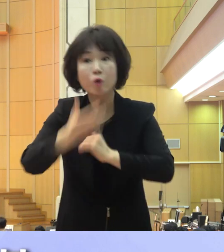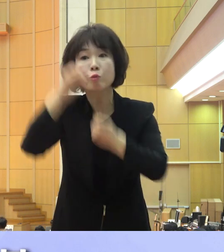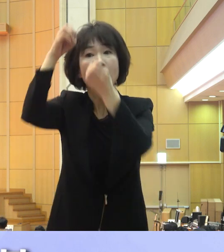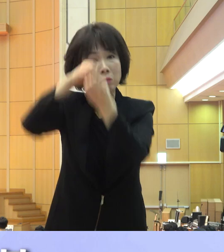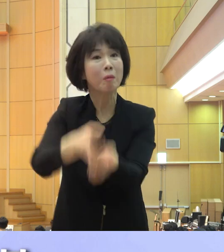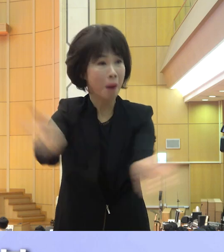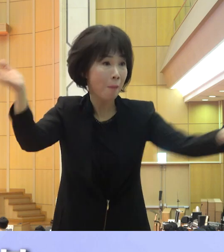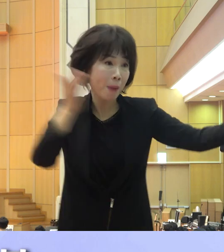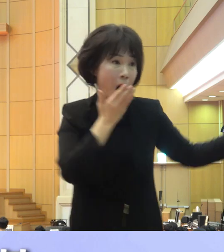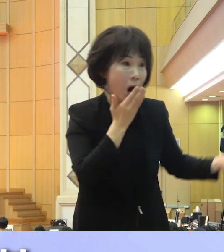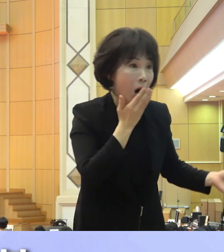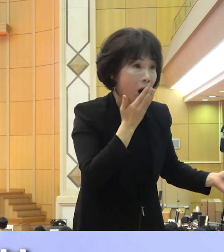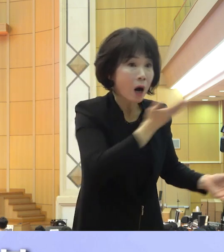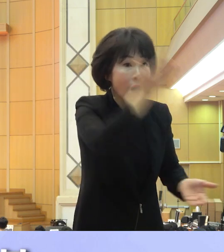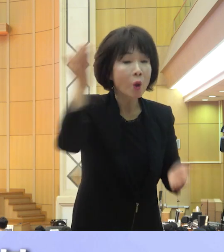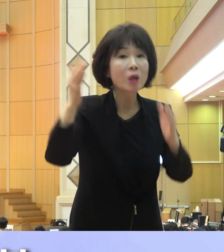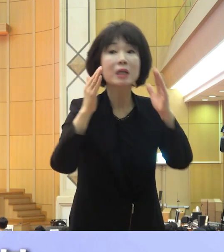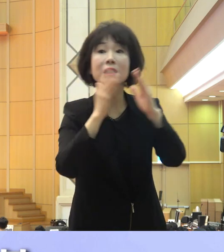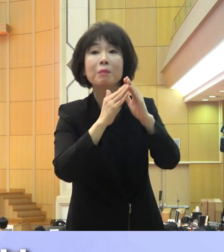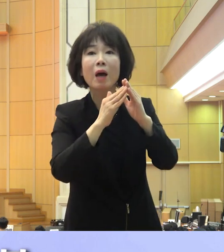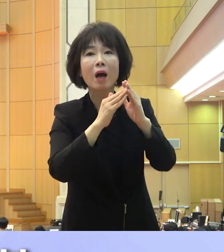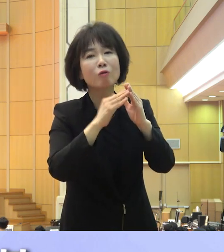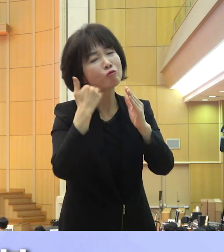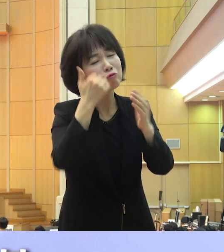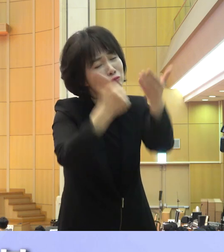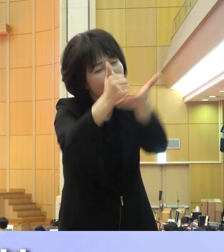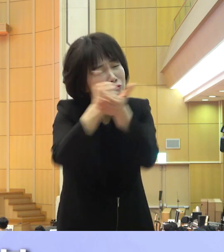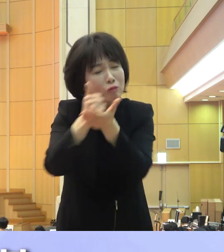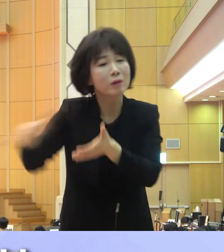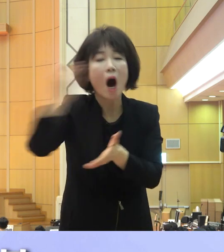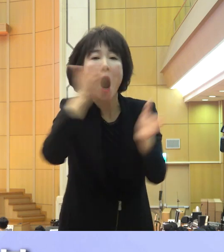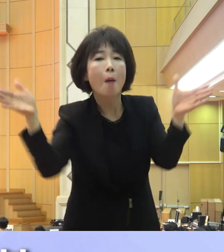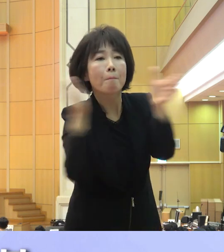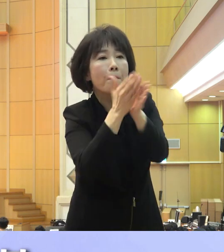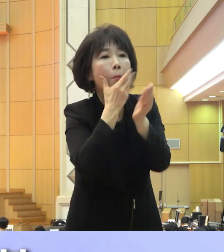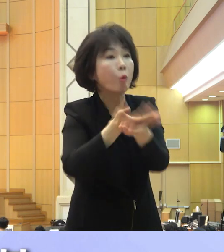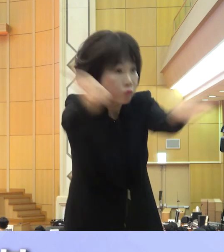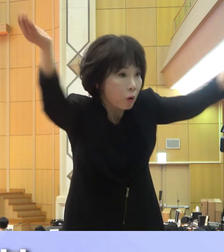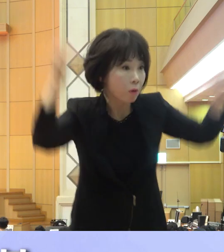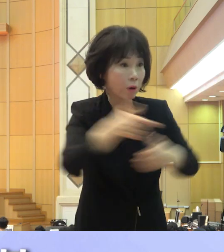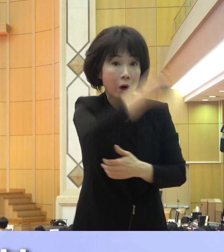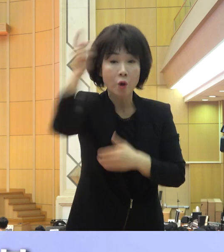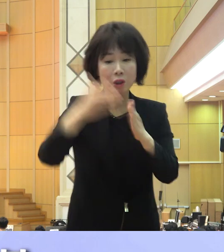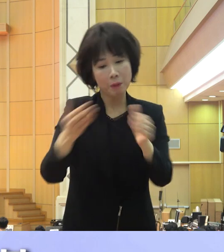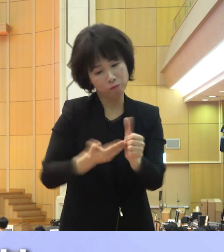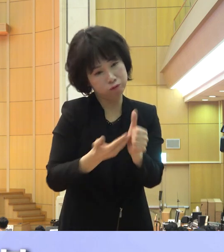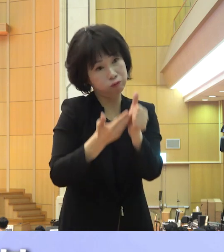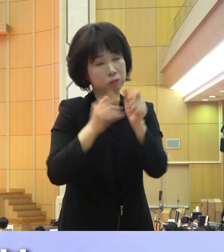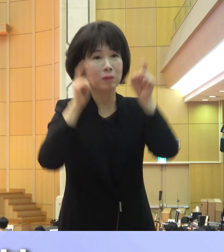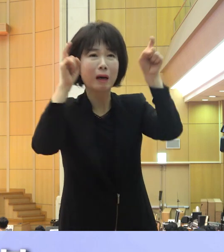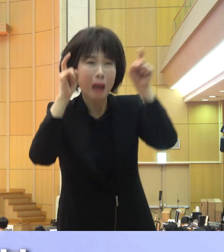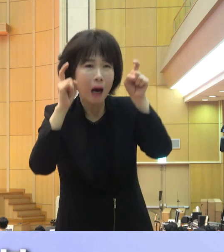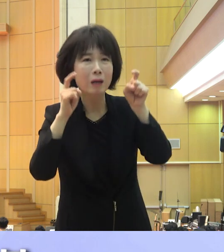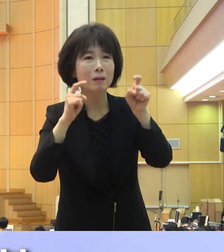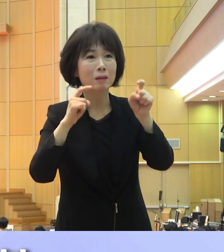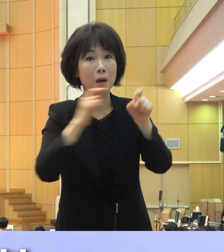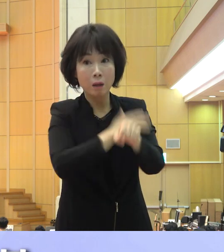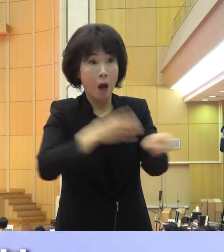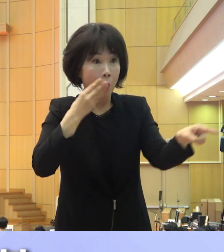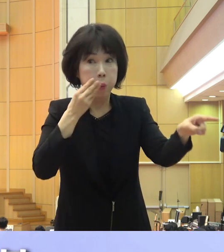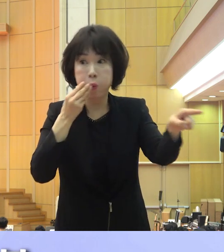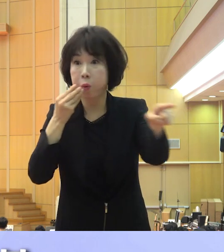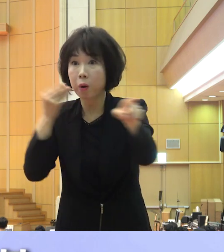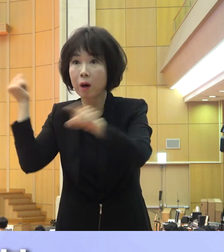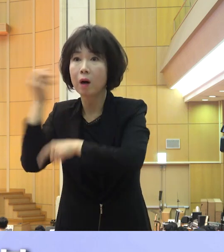복을 받고 내 집에 유하는 객이라도 복을 받고 내 집에 기르는 우양의 새끼도 잘 돼가지고